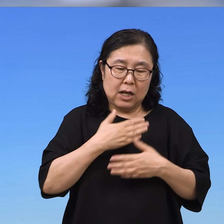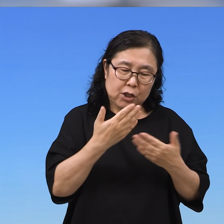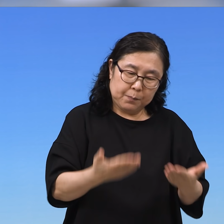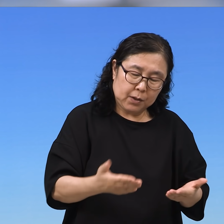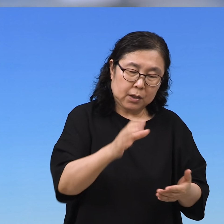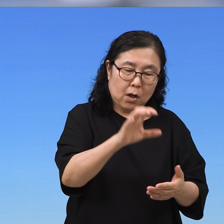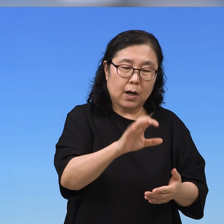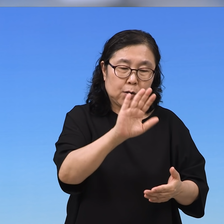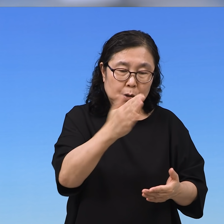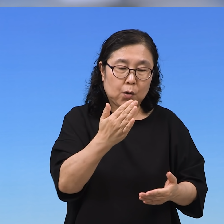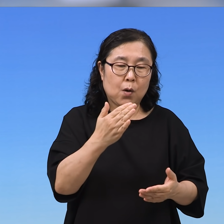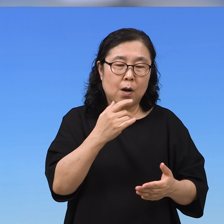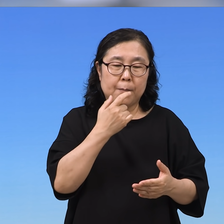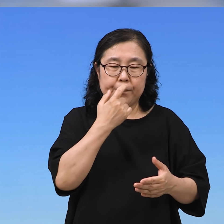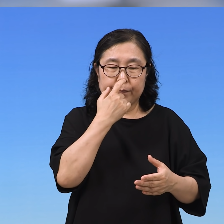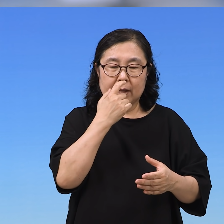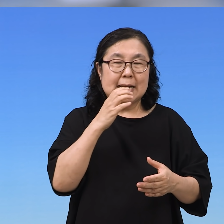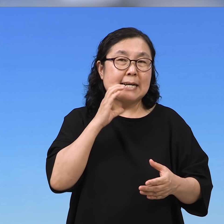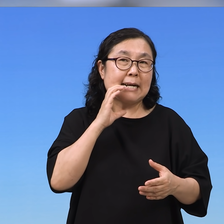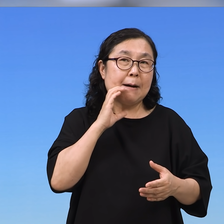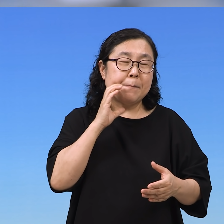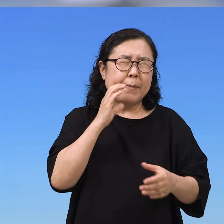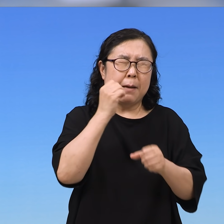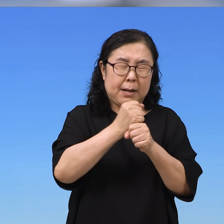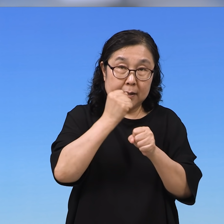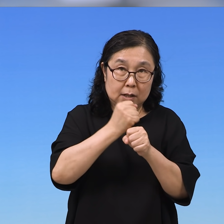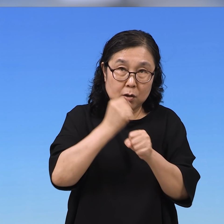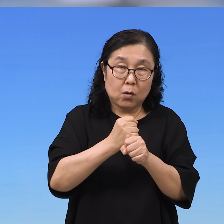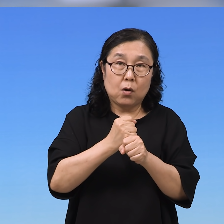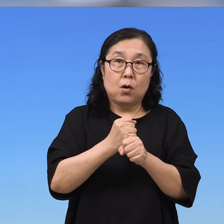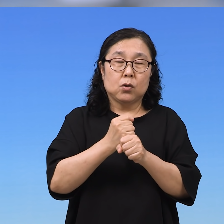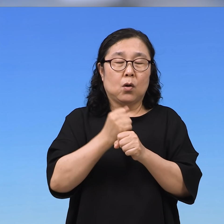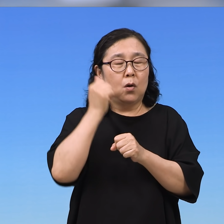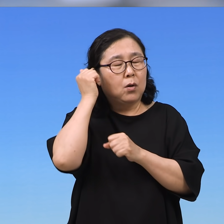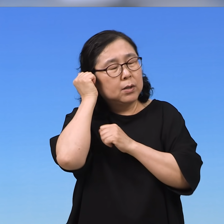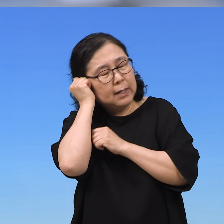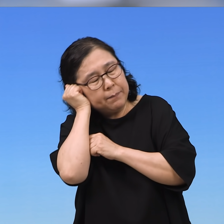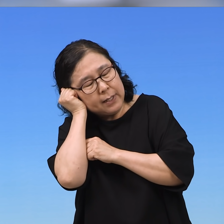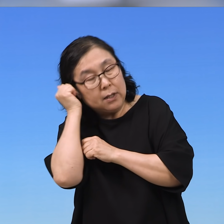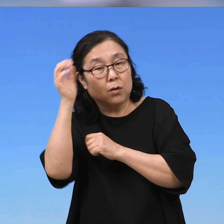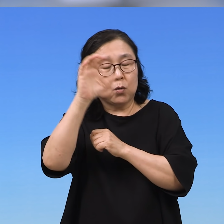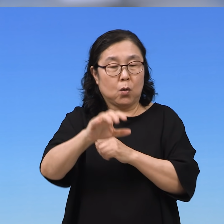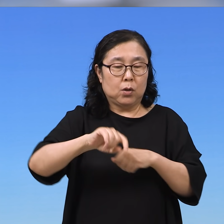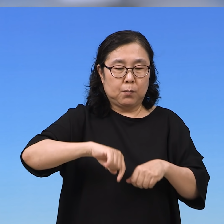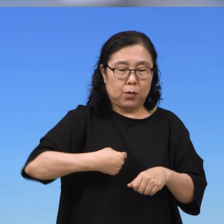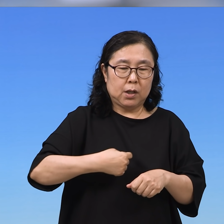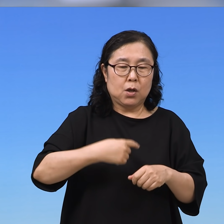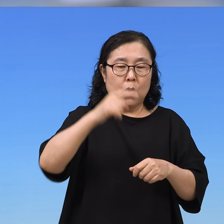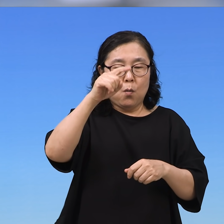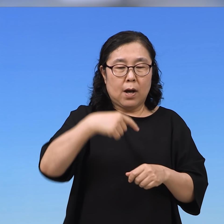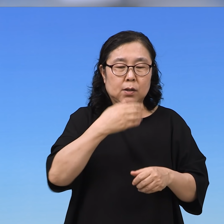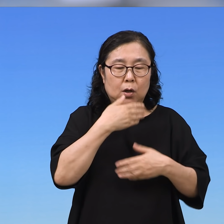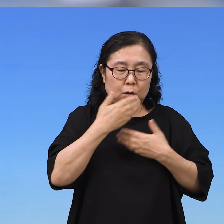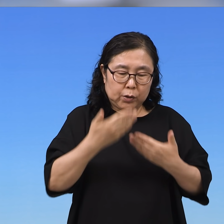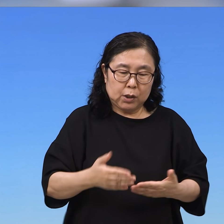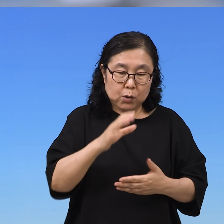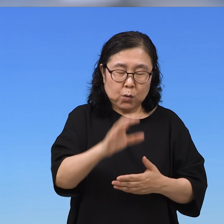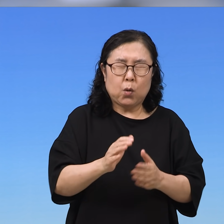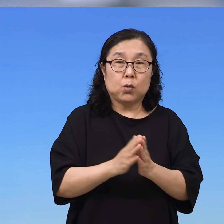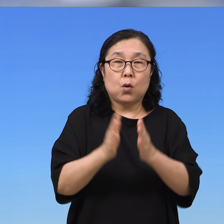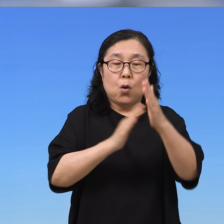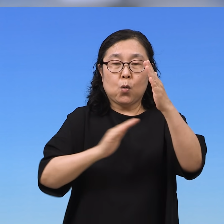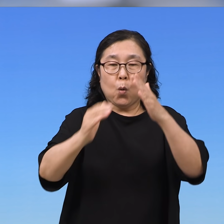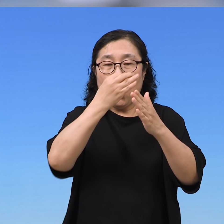의미 있는 카페를 만들고 거기에 숙박시설을 넣고 거기에 본인이 와서 쉬는 공간도 되지만